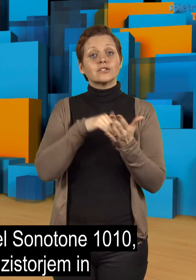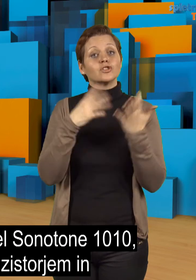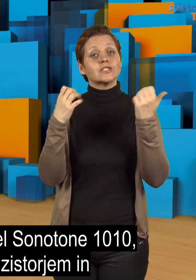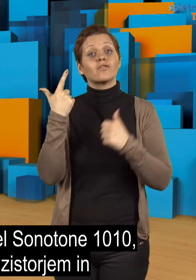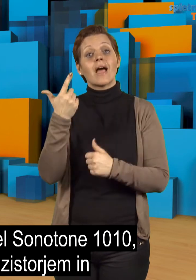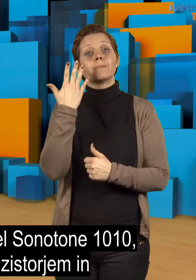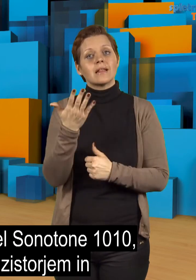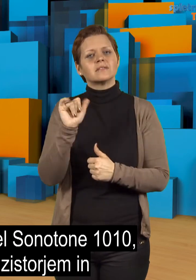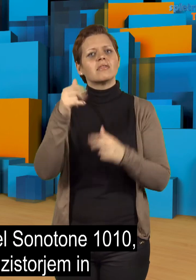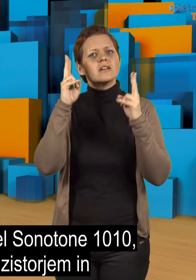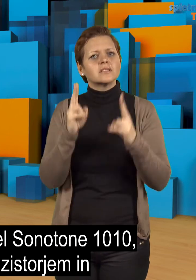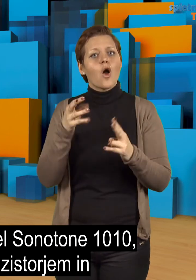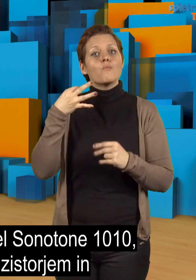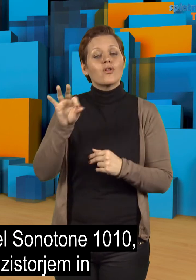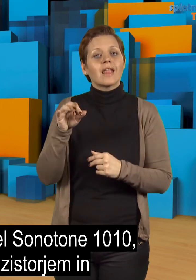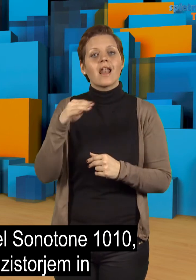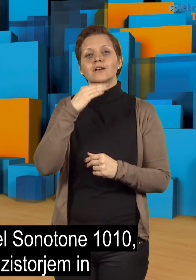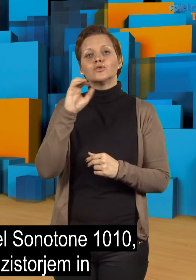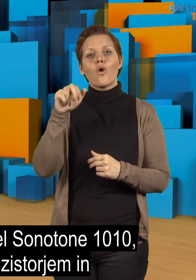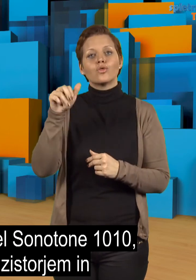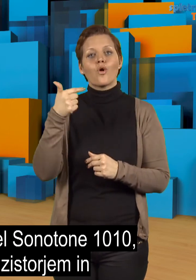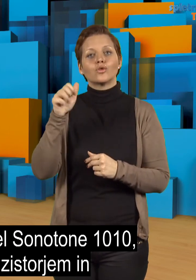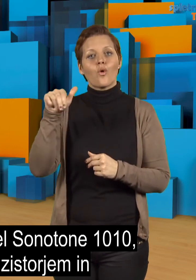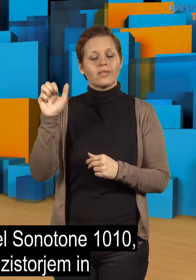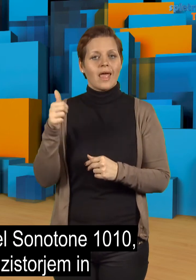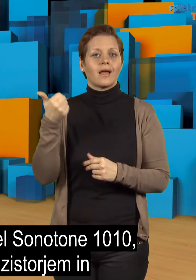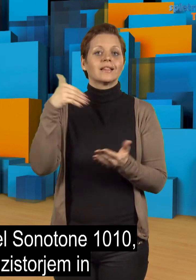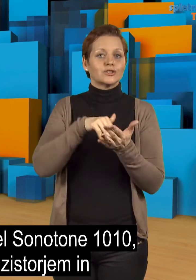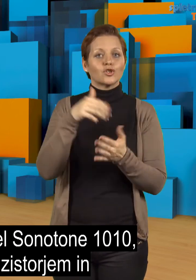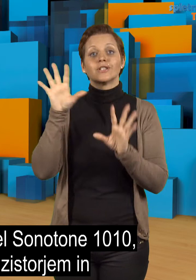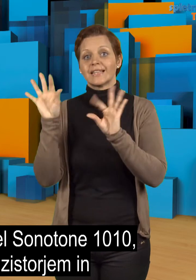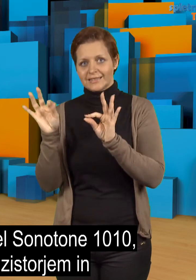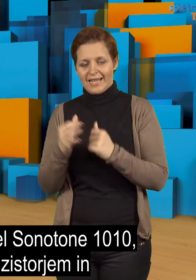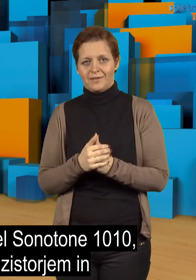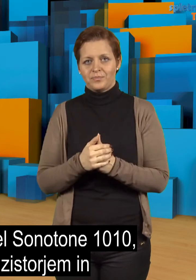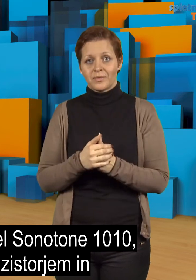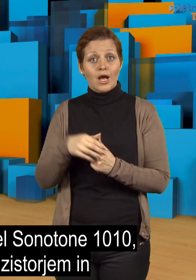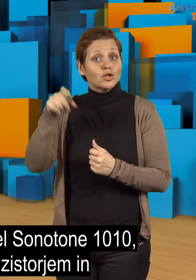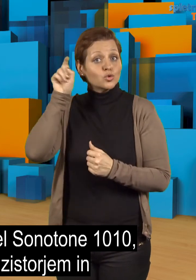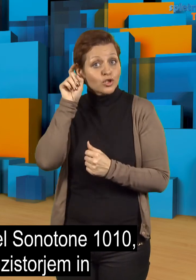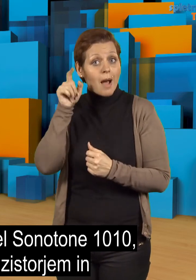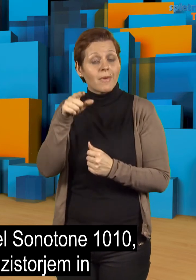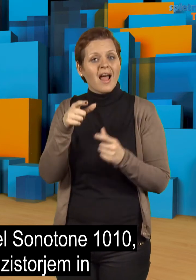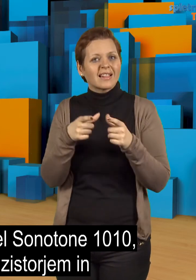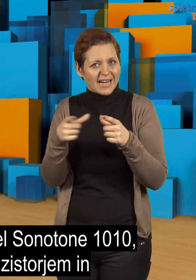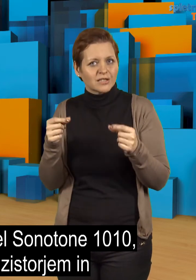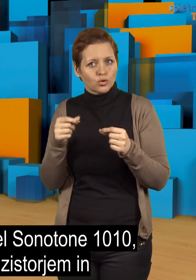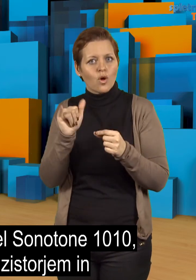Leta 1952 je nastal model Sonotone 1010, slušni aparat s tranzistorjem